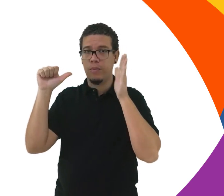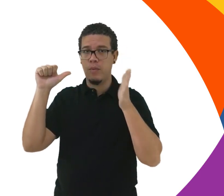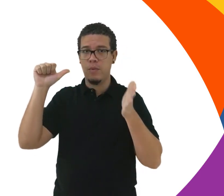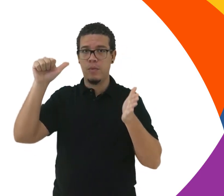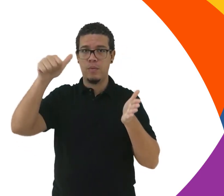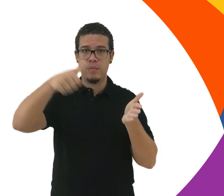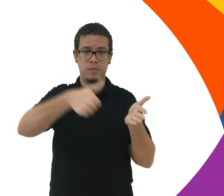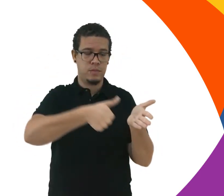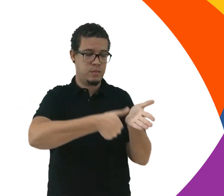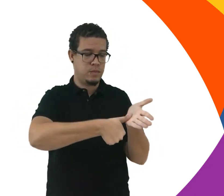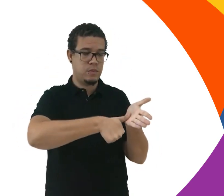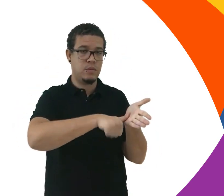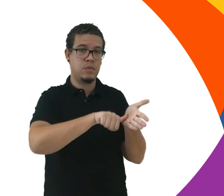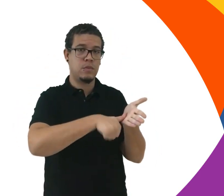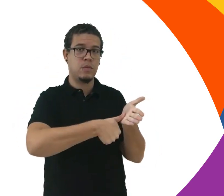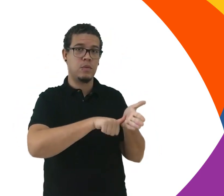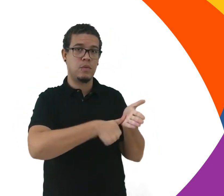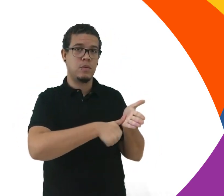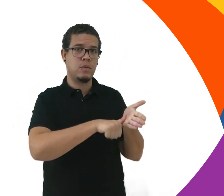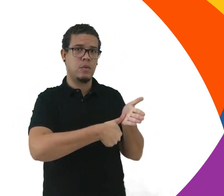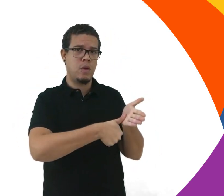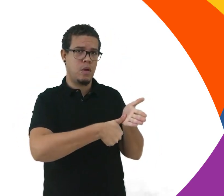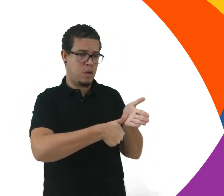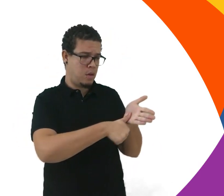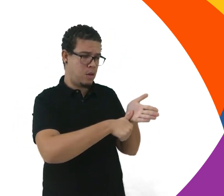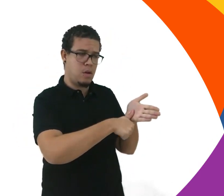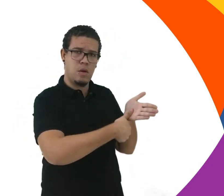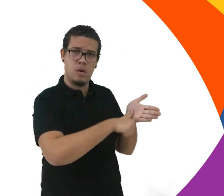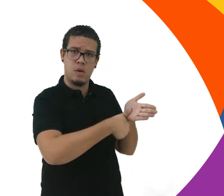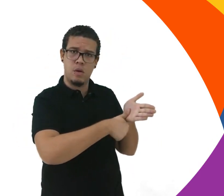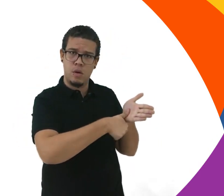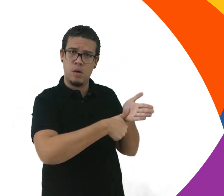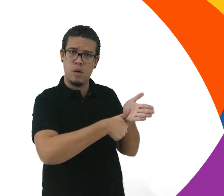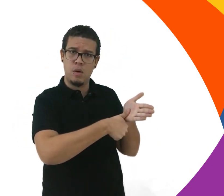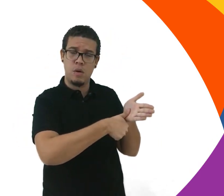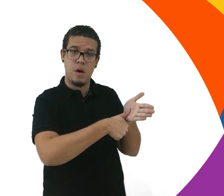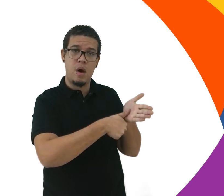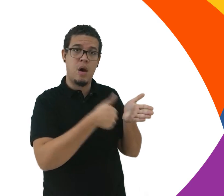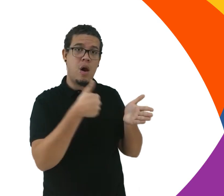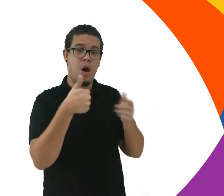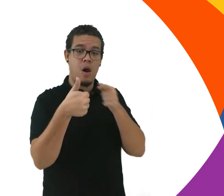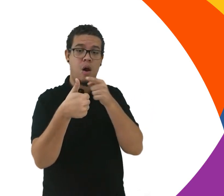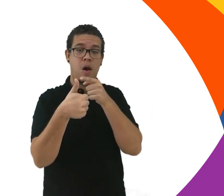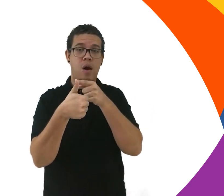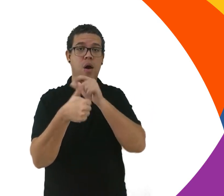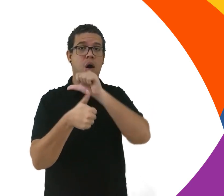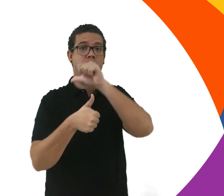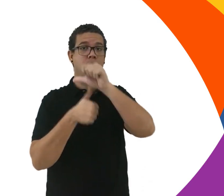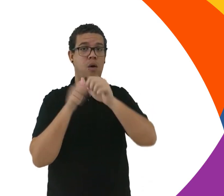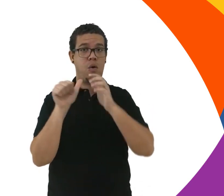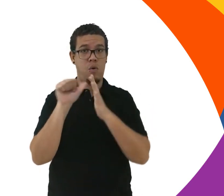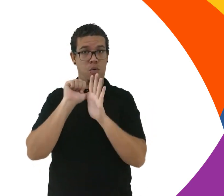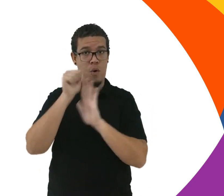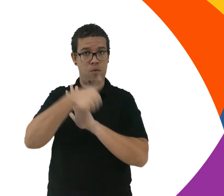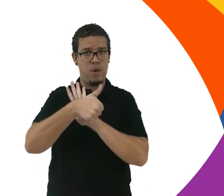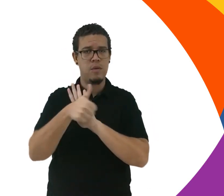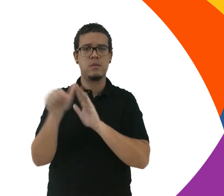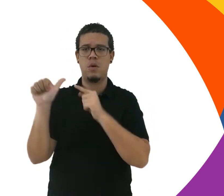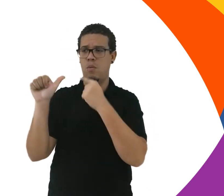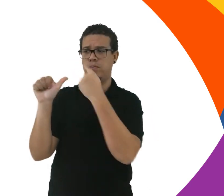vem. Perceberam? E agora eu mudei para cá. Percebem? Olha lá,